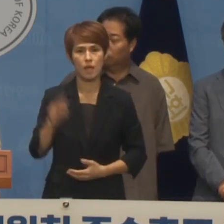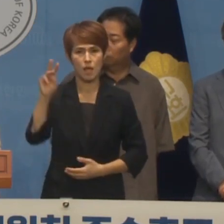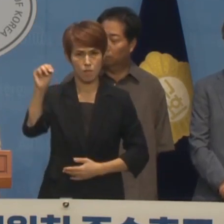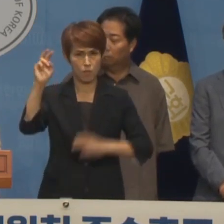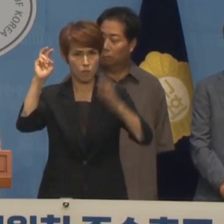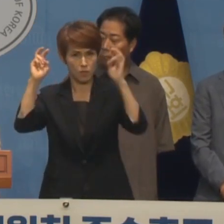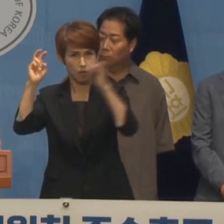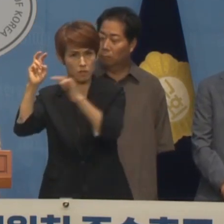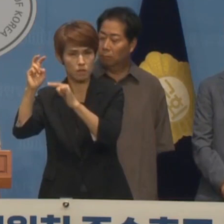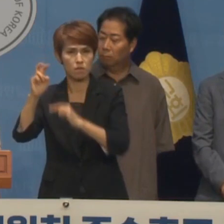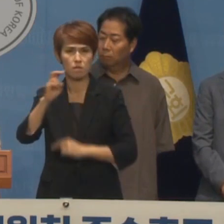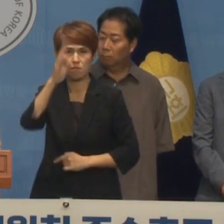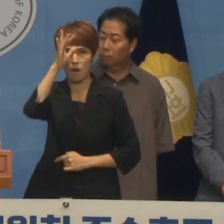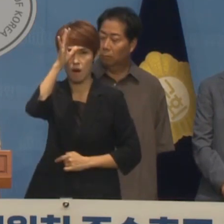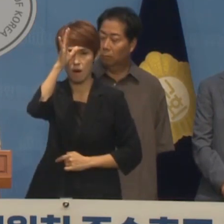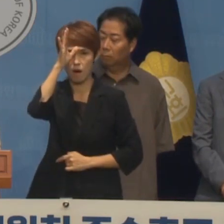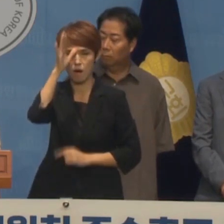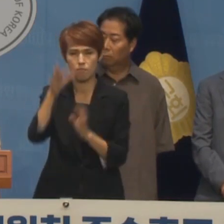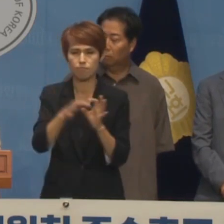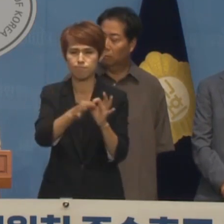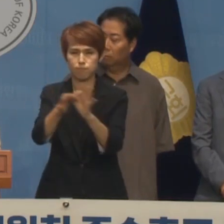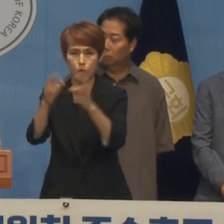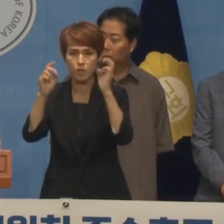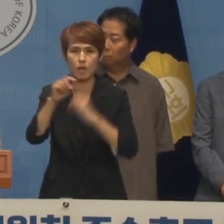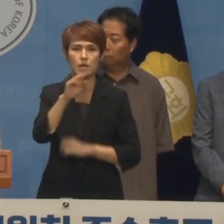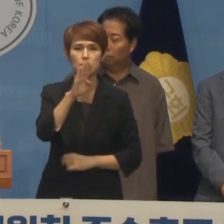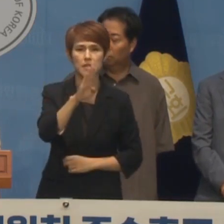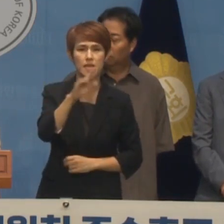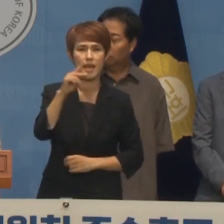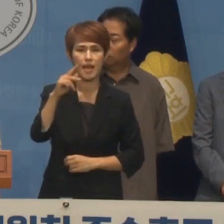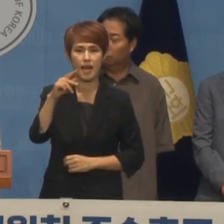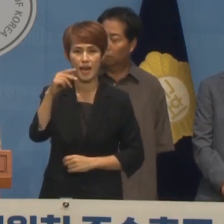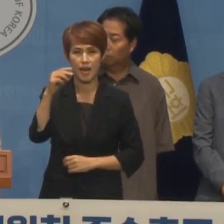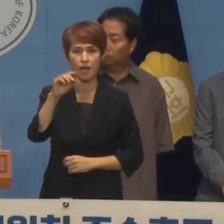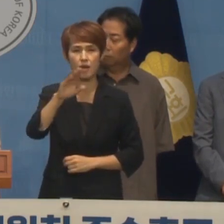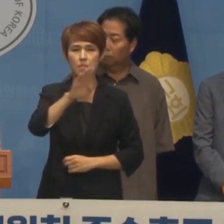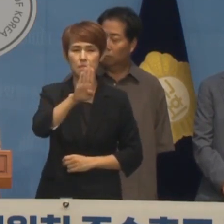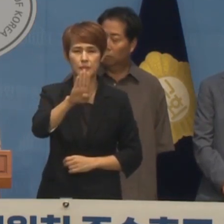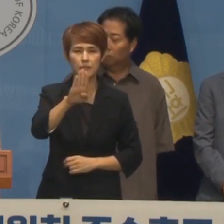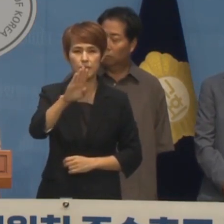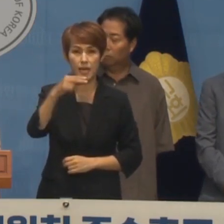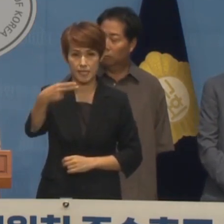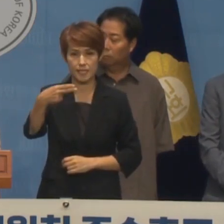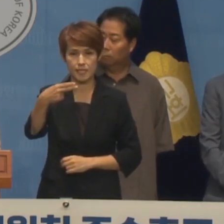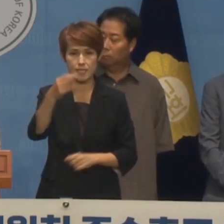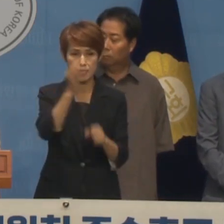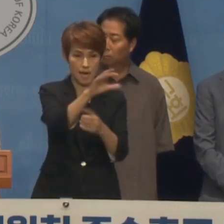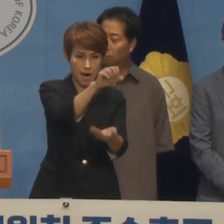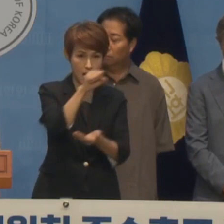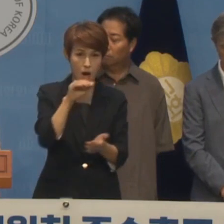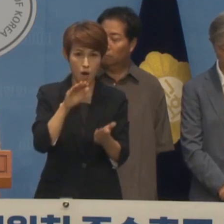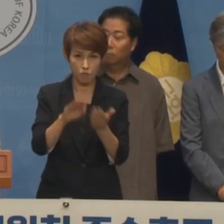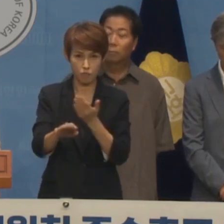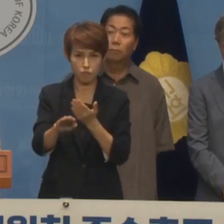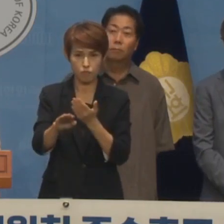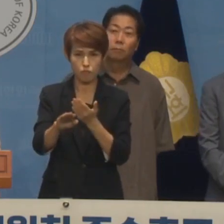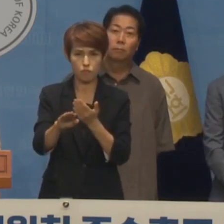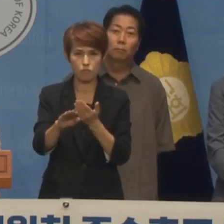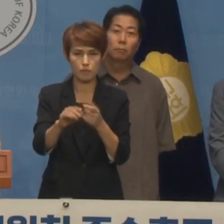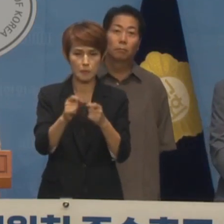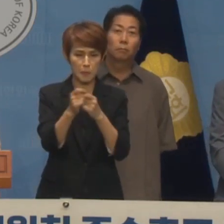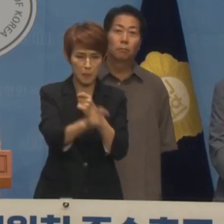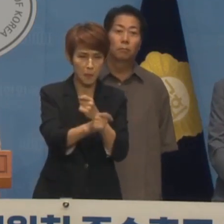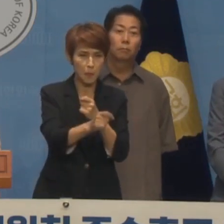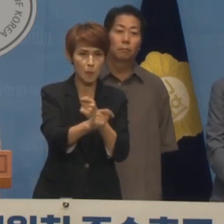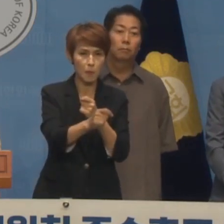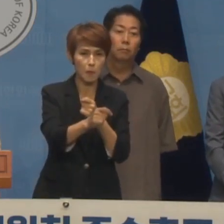MBK는 치킨 프랜차이즈 BH 인수 후에도 심각한 가맹업주 쥐어짜기로